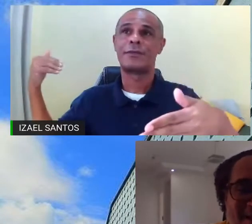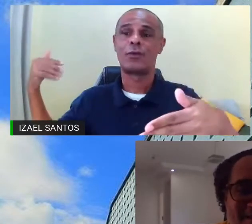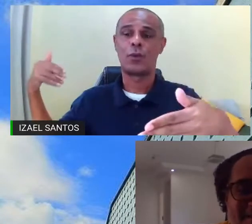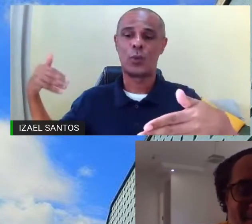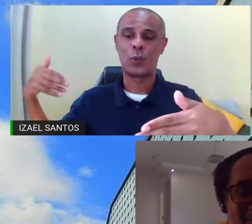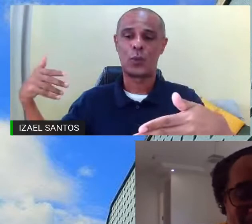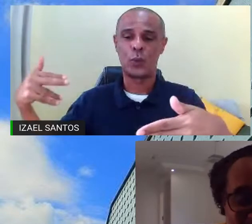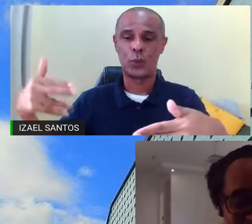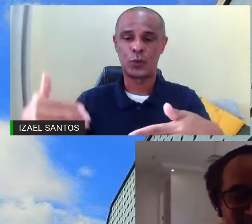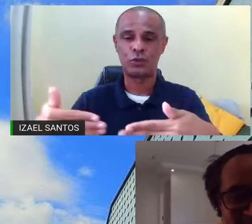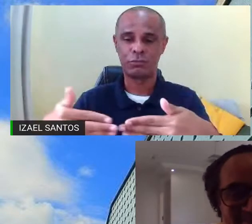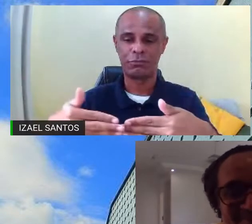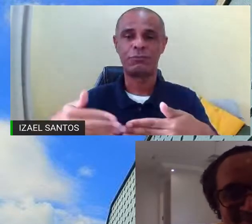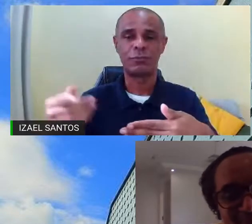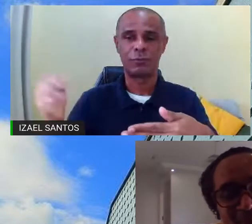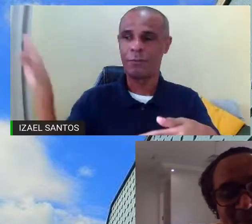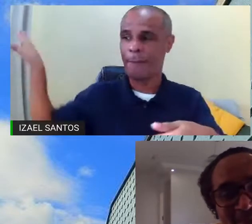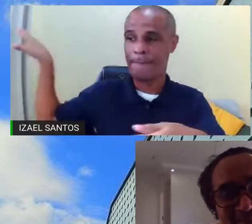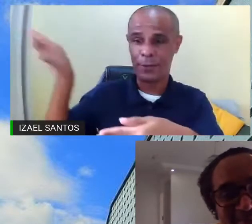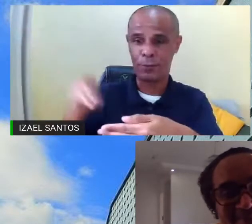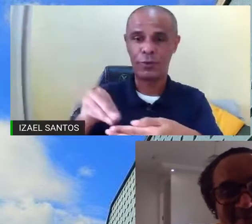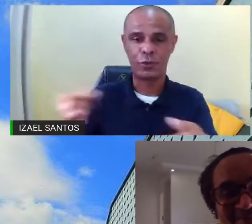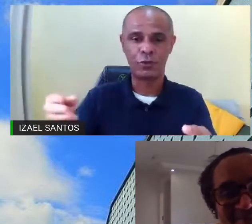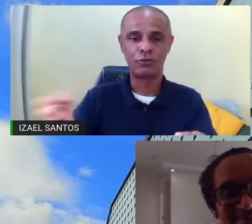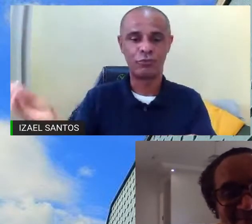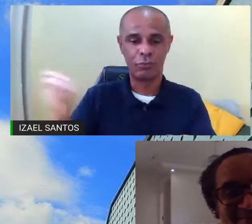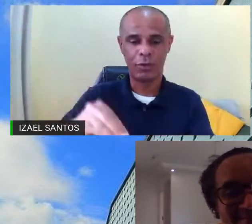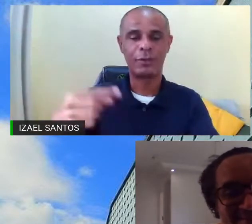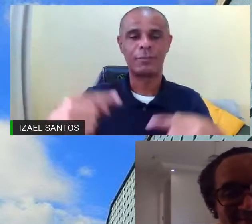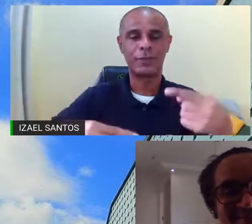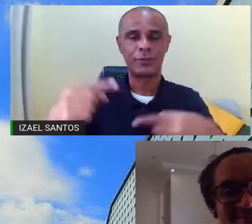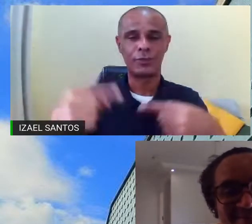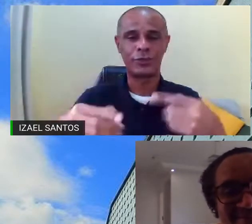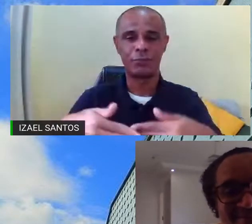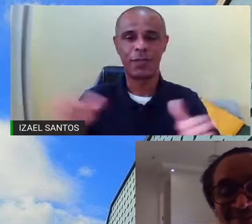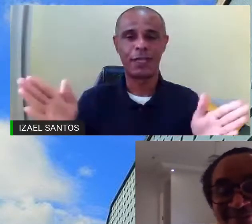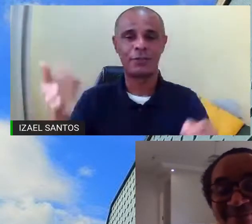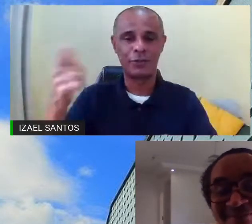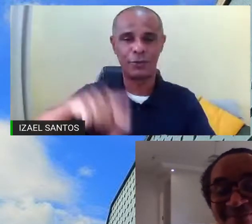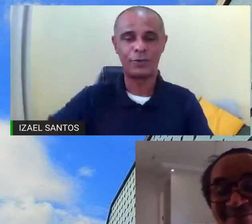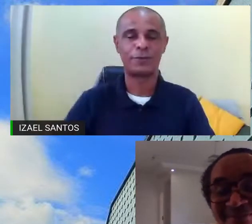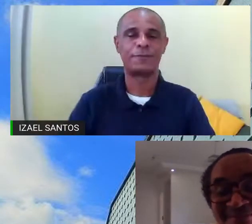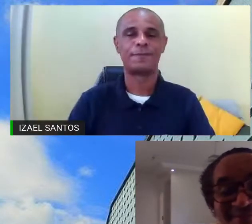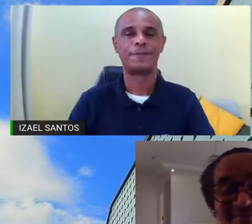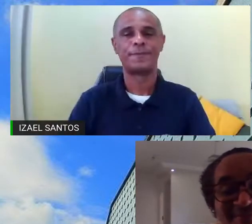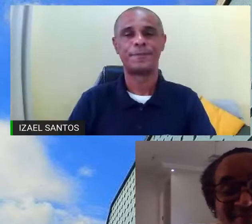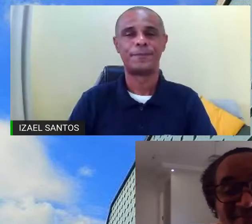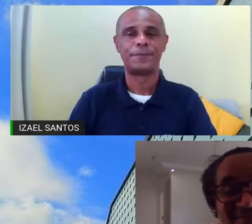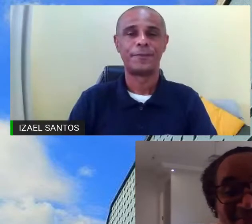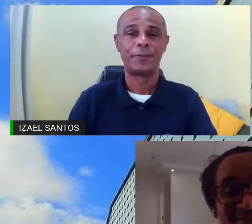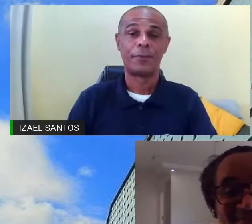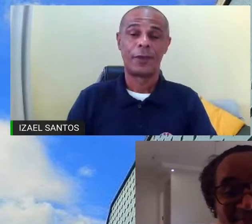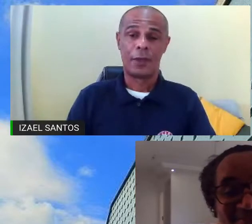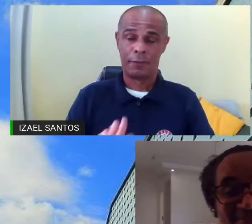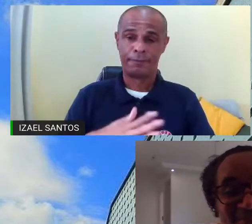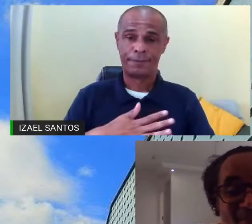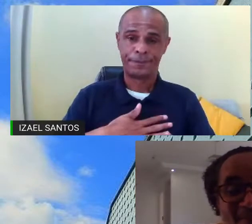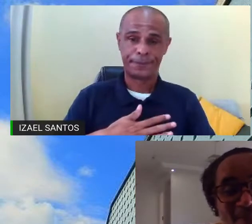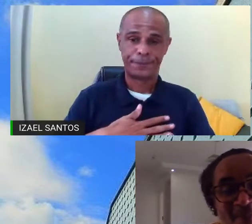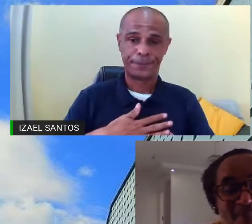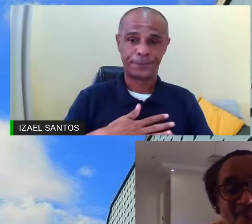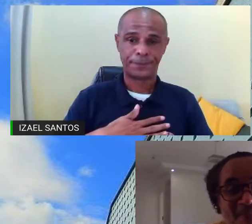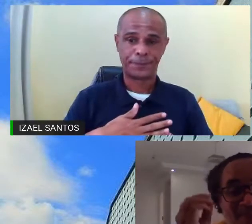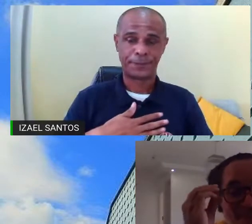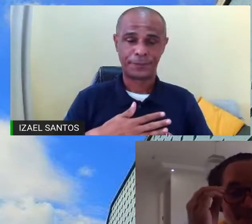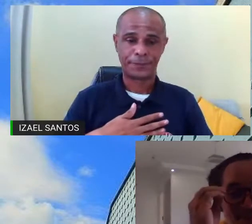bastante escancarada. Ok? Uhum. Bom, professor Roberto, eu digo assim, começando